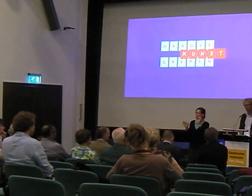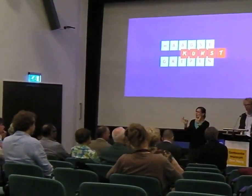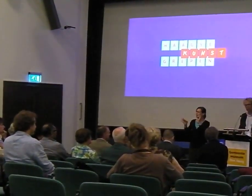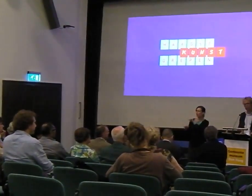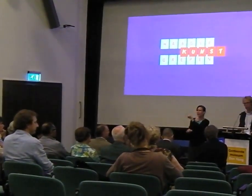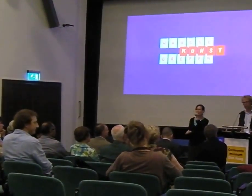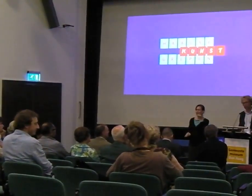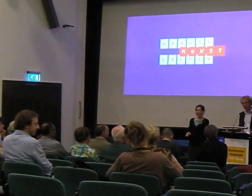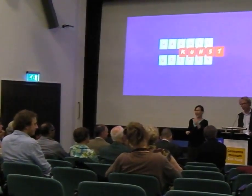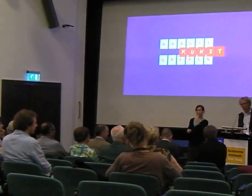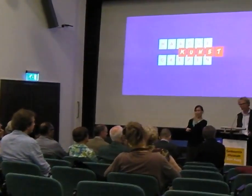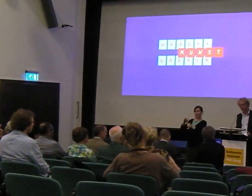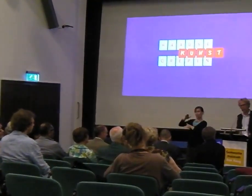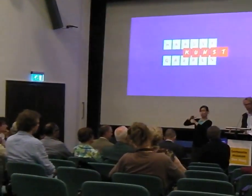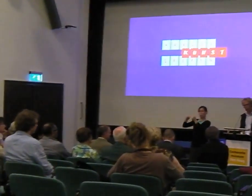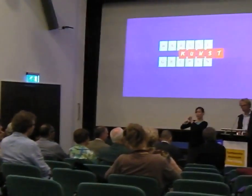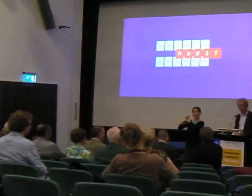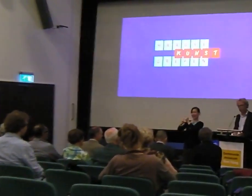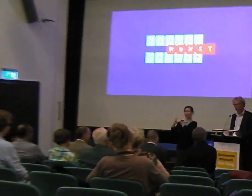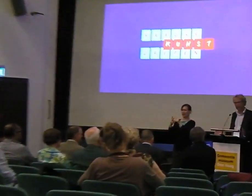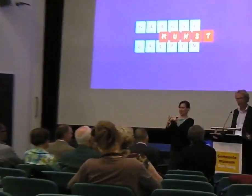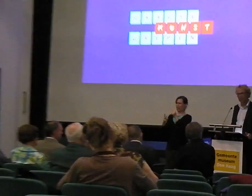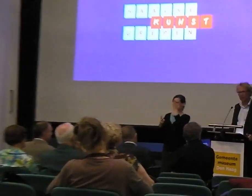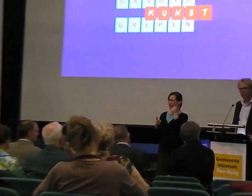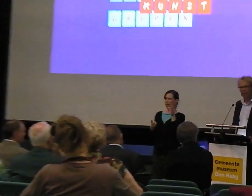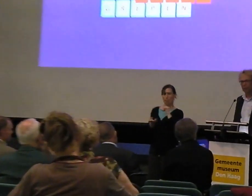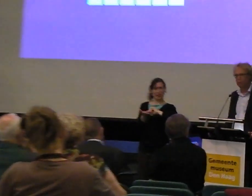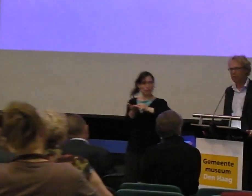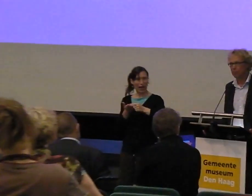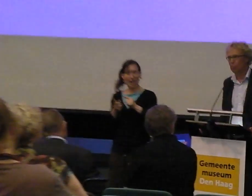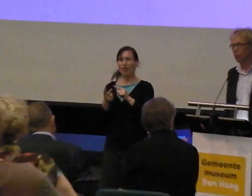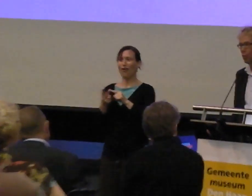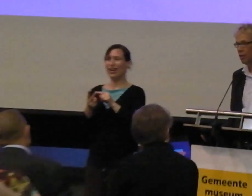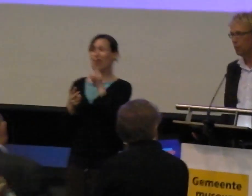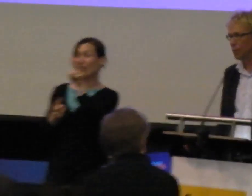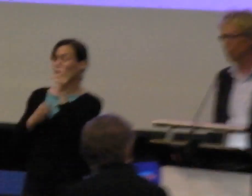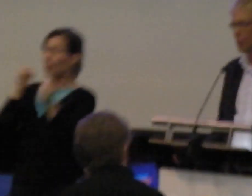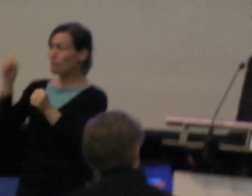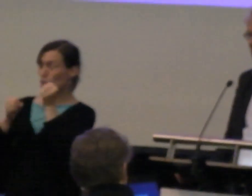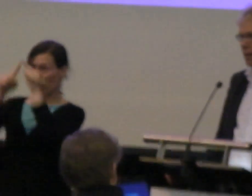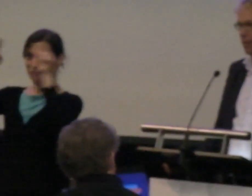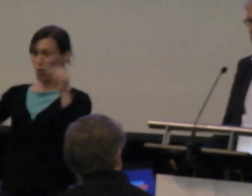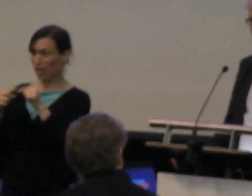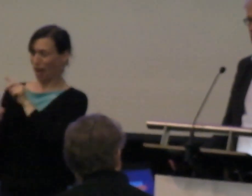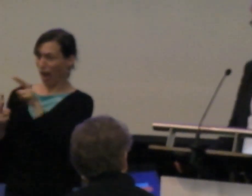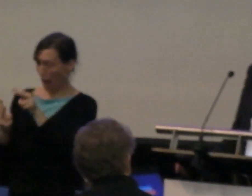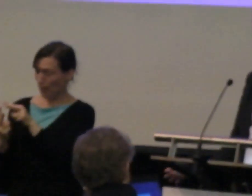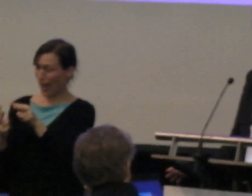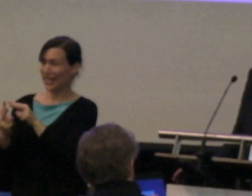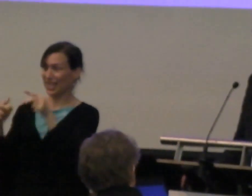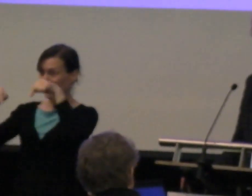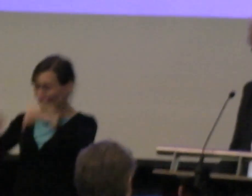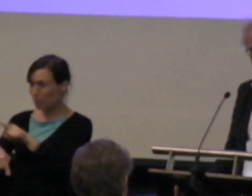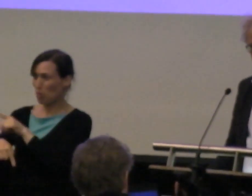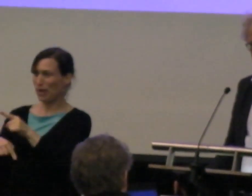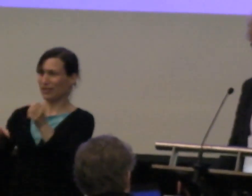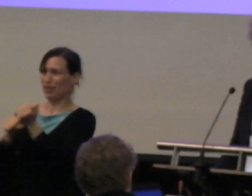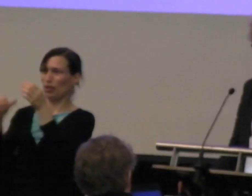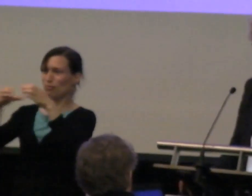kunst, meisje met de parel van Vermeer en de Victory Boogie Boogie van Piet Mondriaan, die allebei in dit